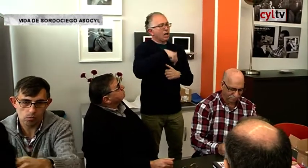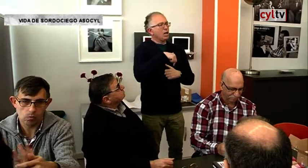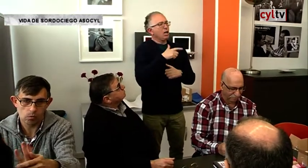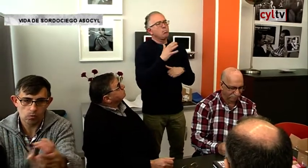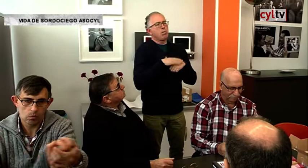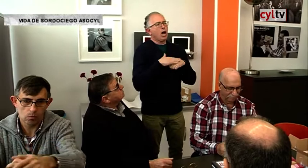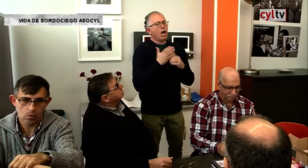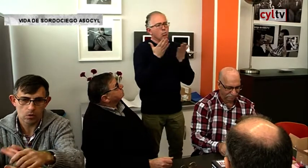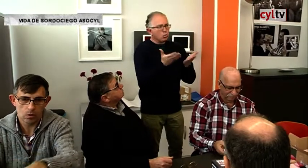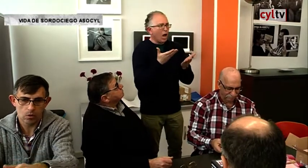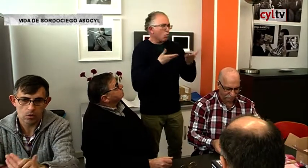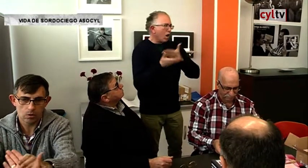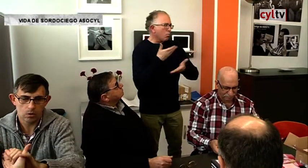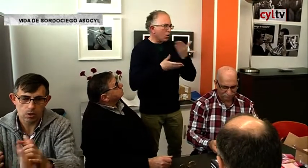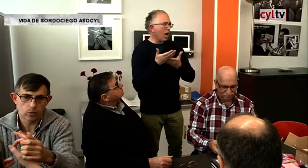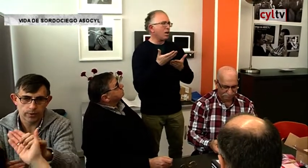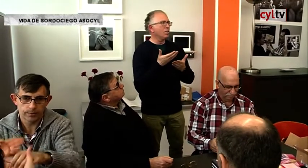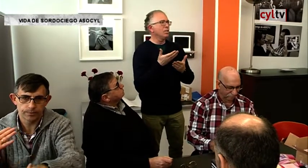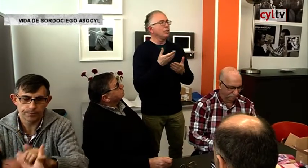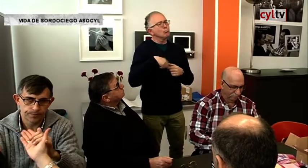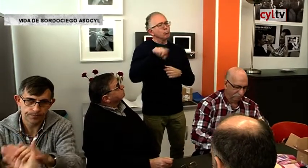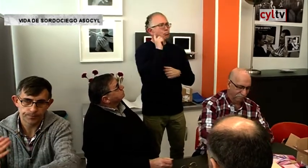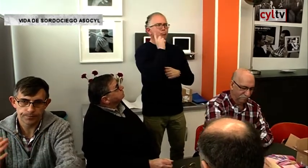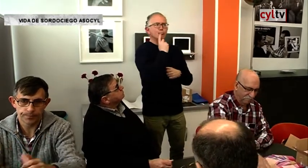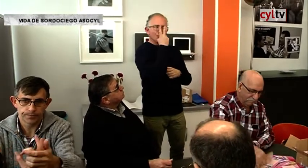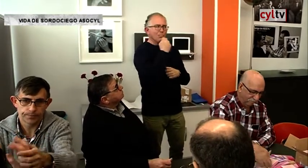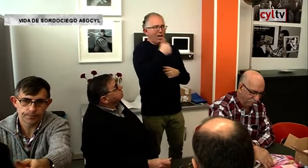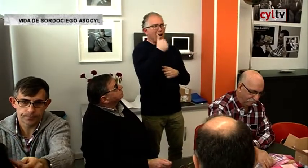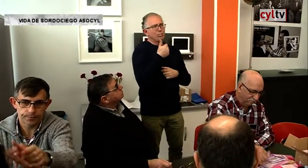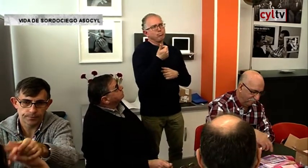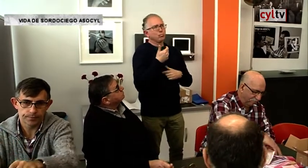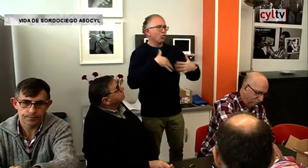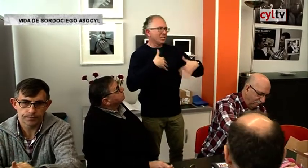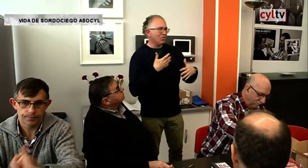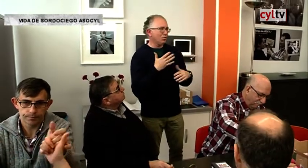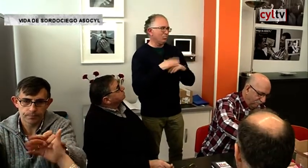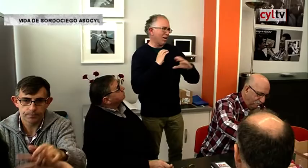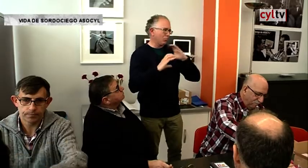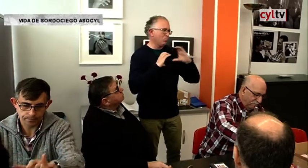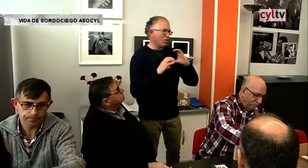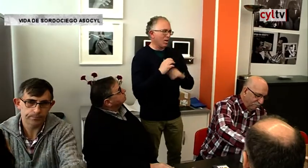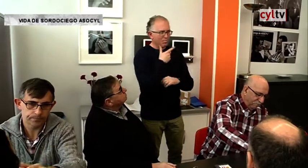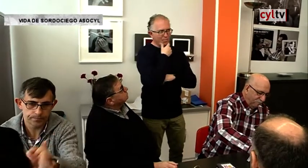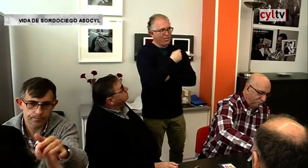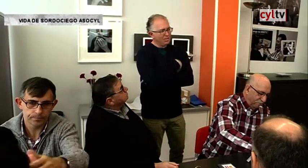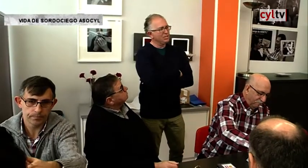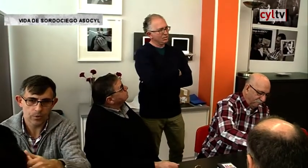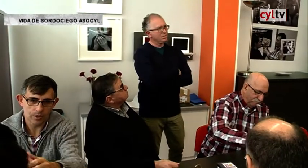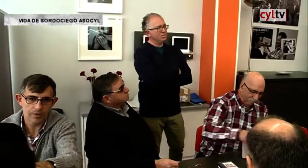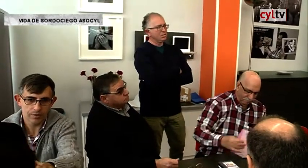las personas sordas, vienen aquí muchas de ellas para poder comunicarse con las personas sordociegas y ellos se sienten muy contentos. Yo